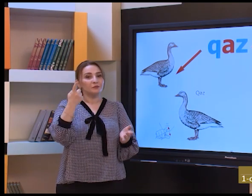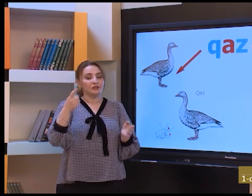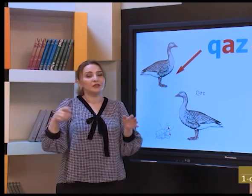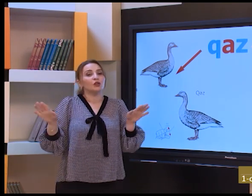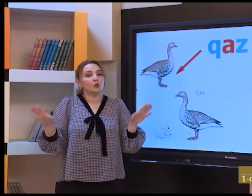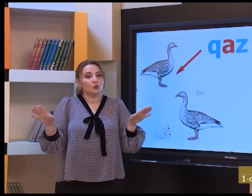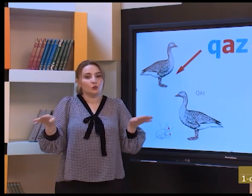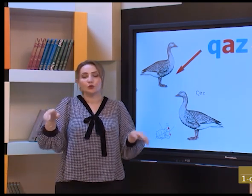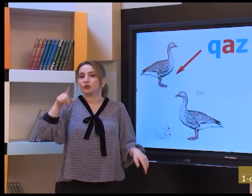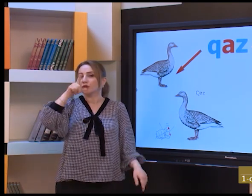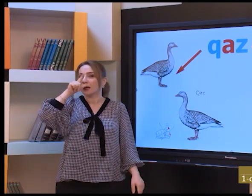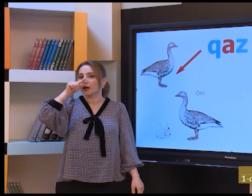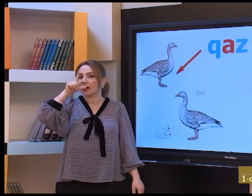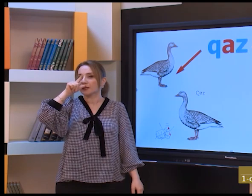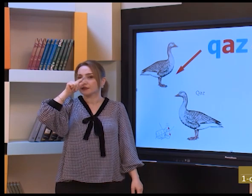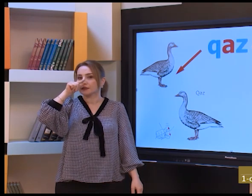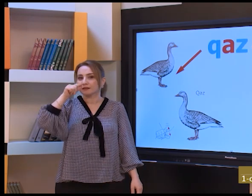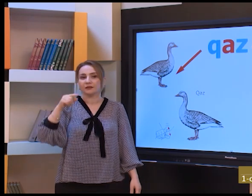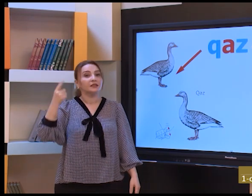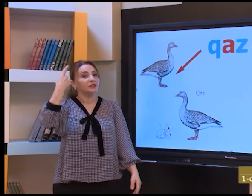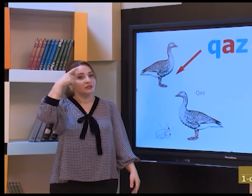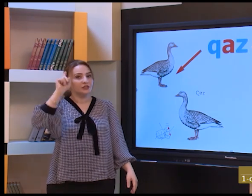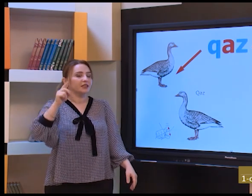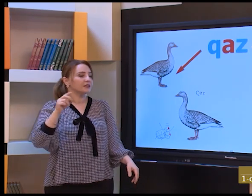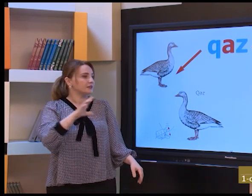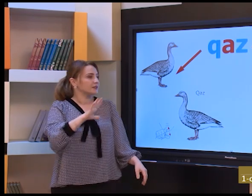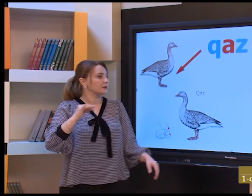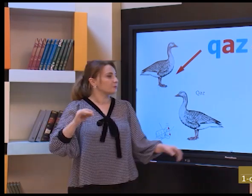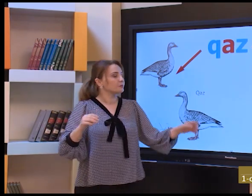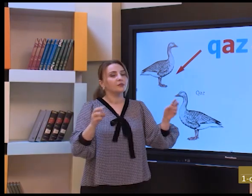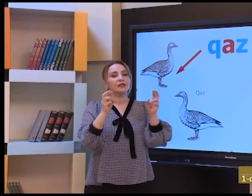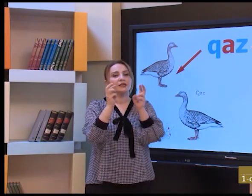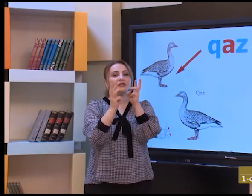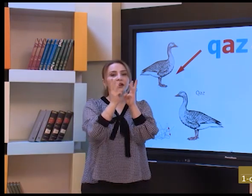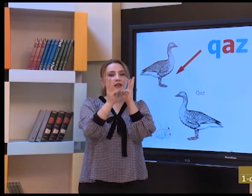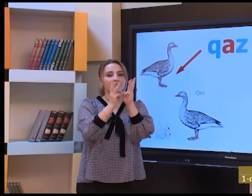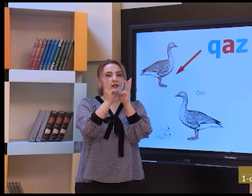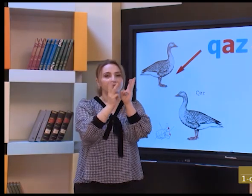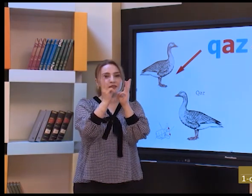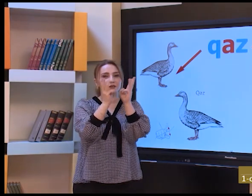Biri quş, gaz. Digəri isə yanar gaz.